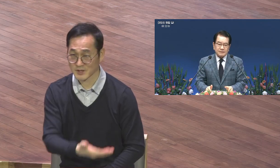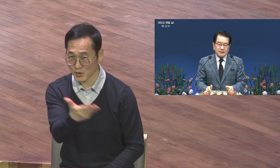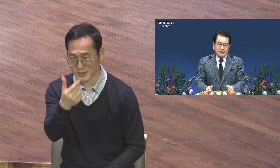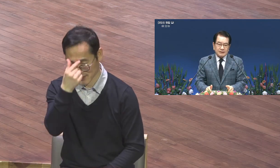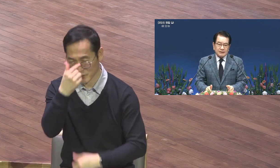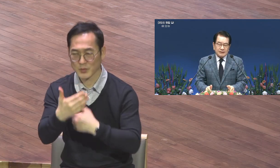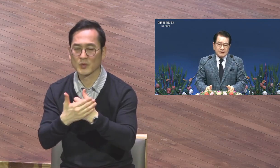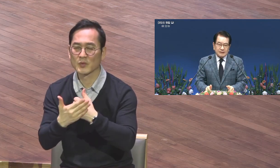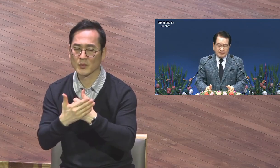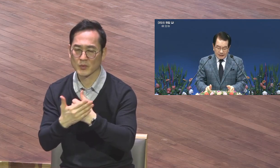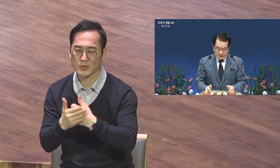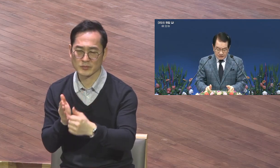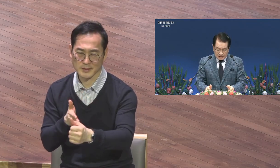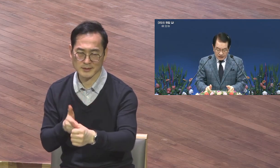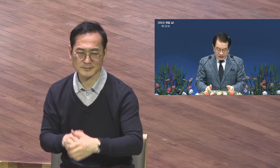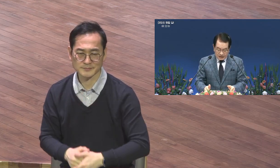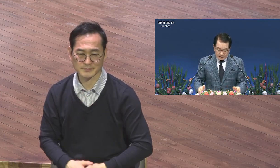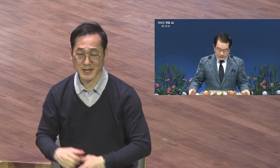돼요.